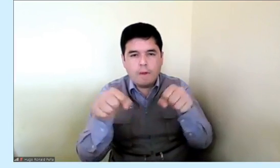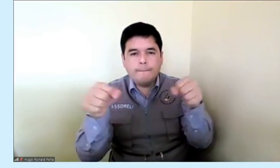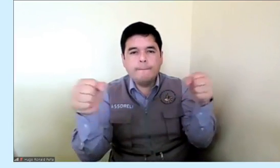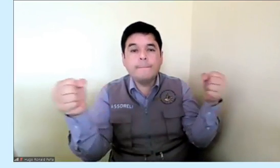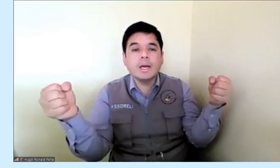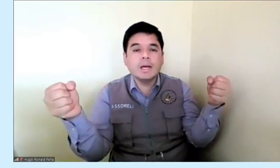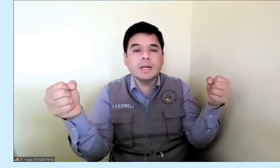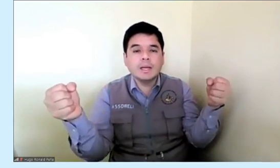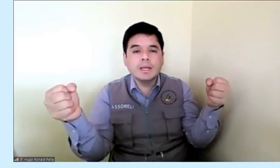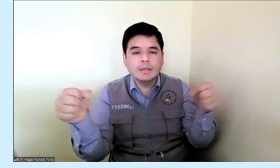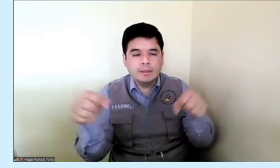los puños